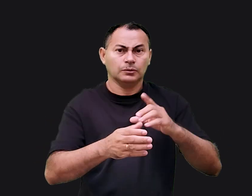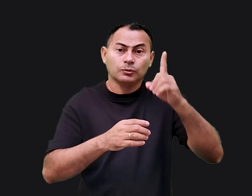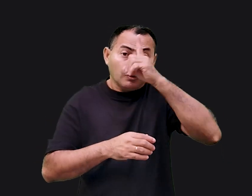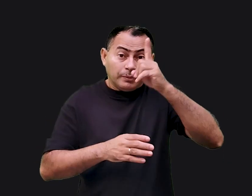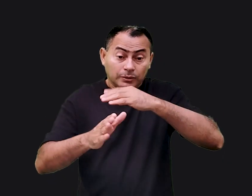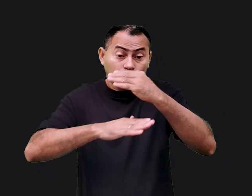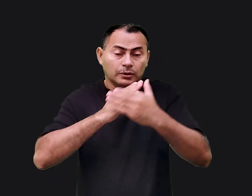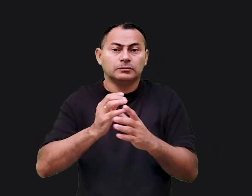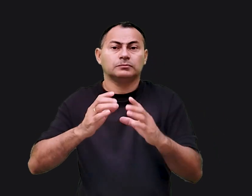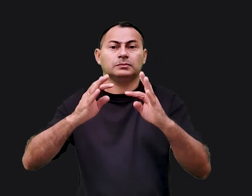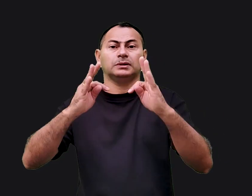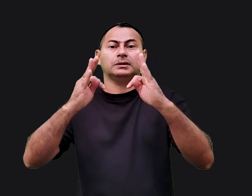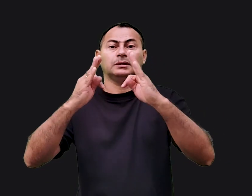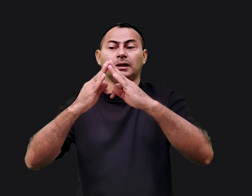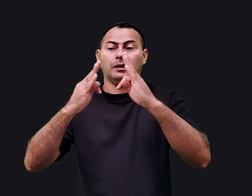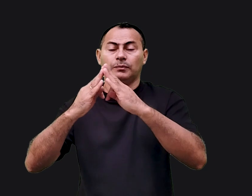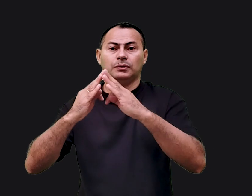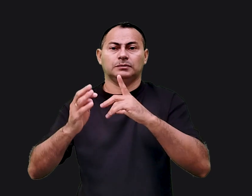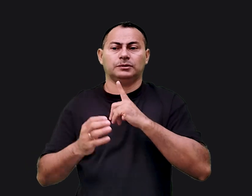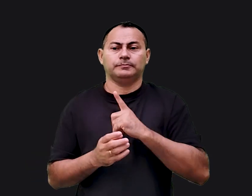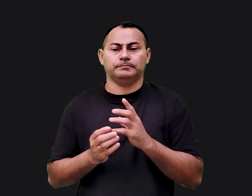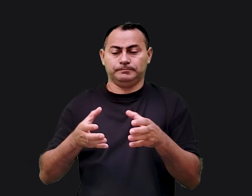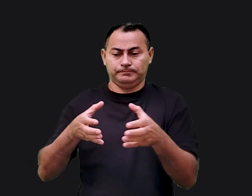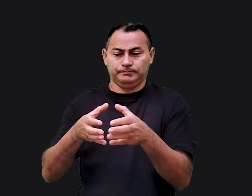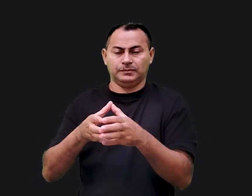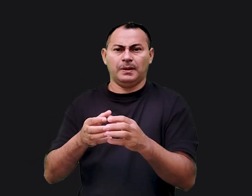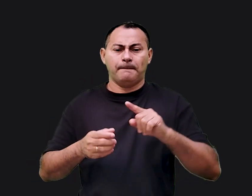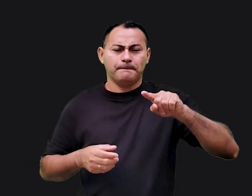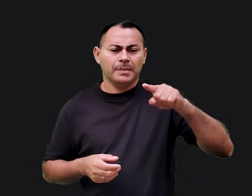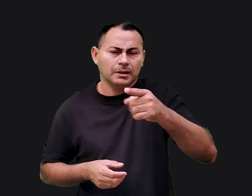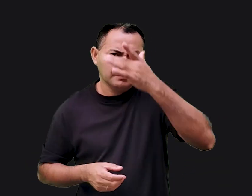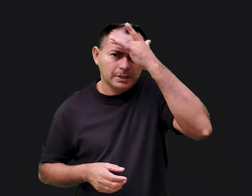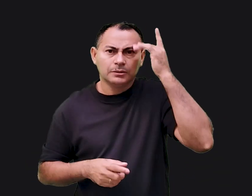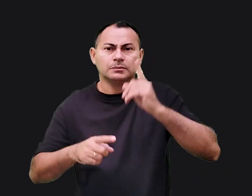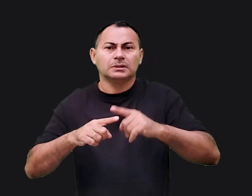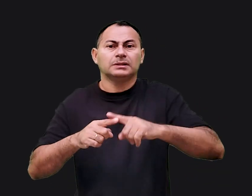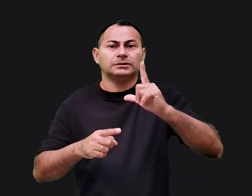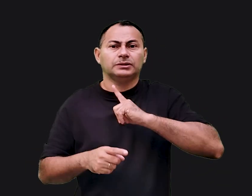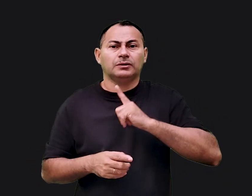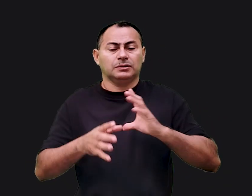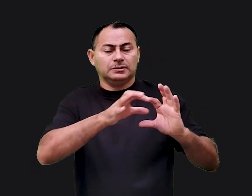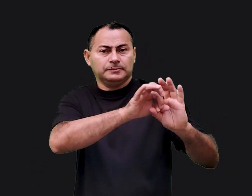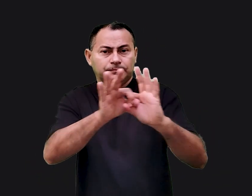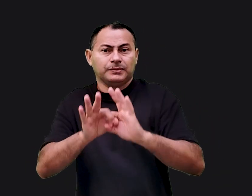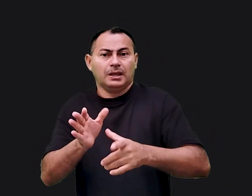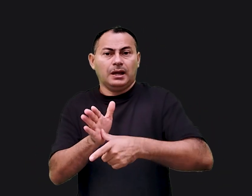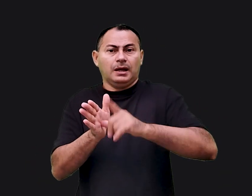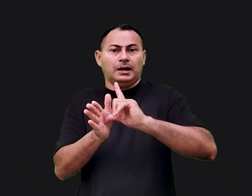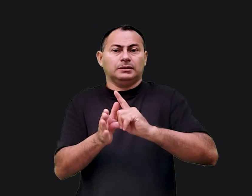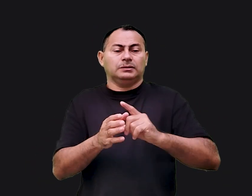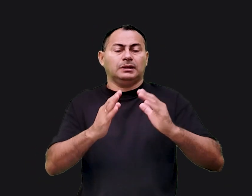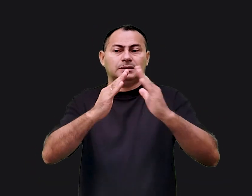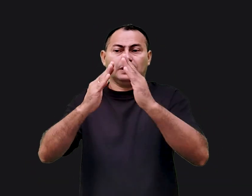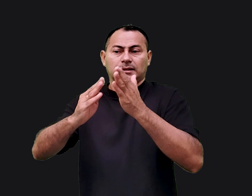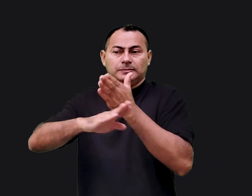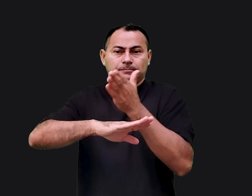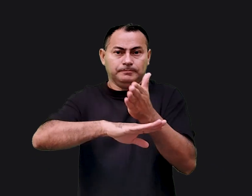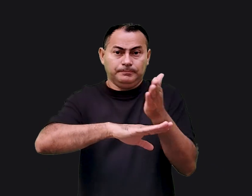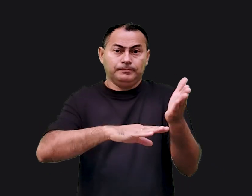se reuniam no grande templo eles tinham uma congregação de milhares de pessoas porque já tinham se reunido antes nos lares